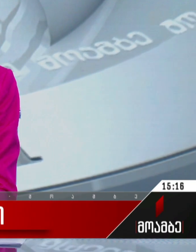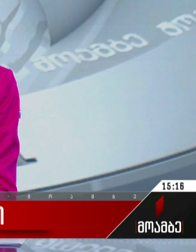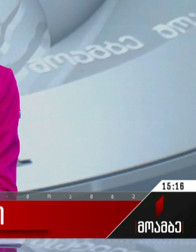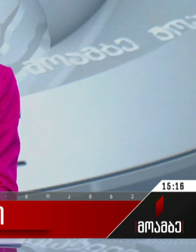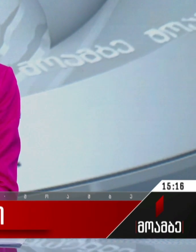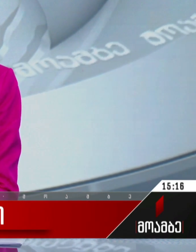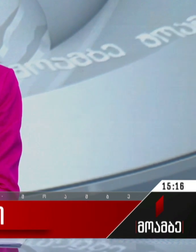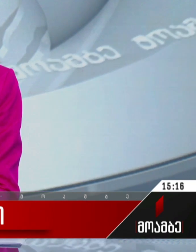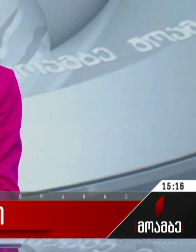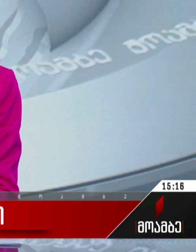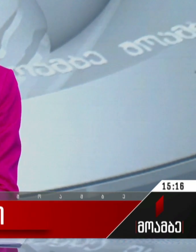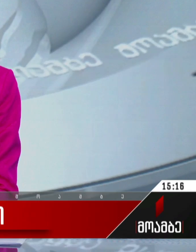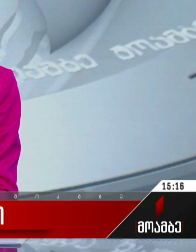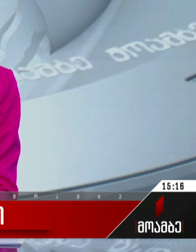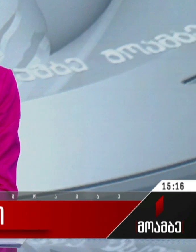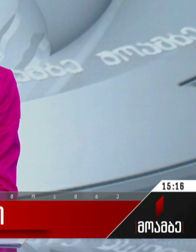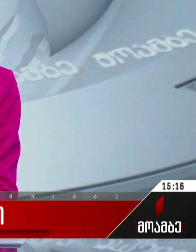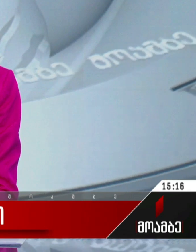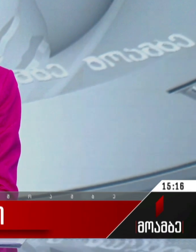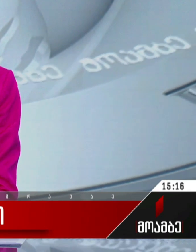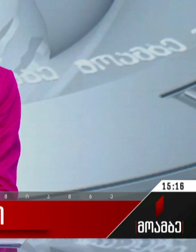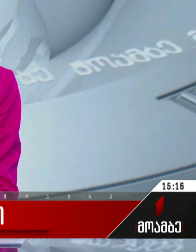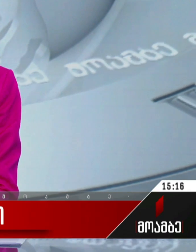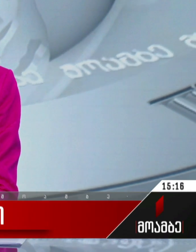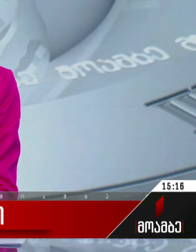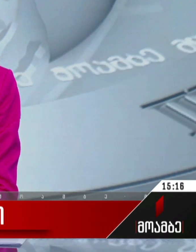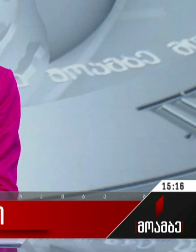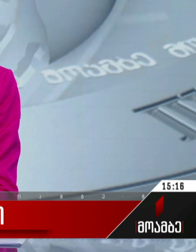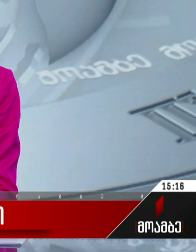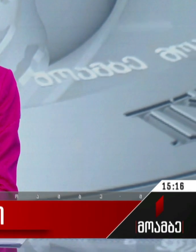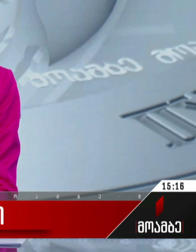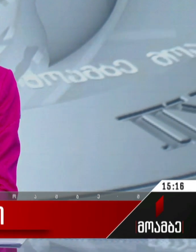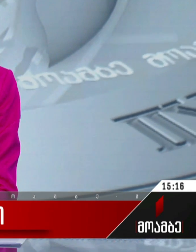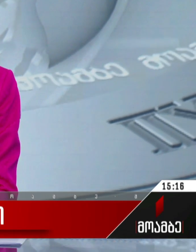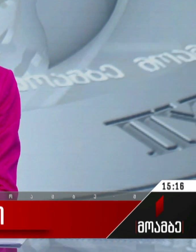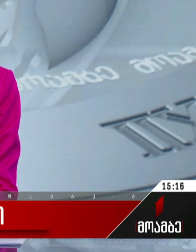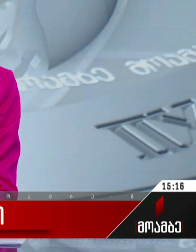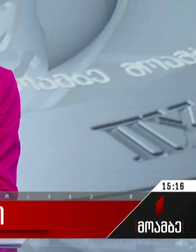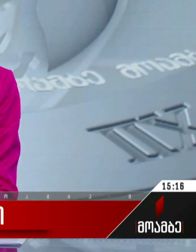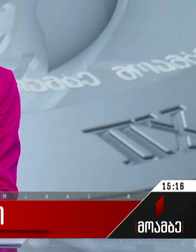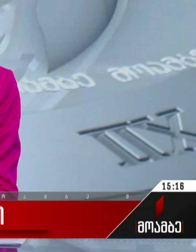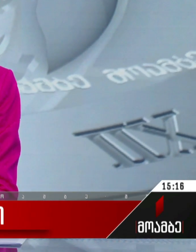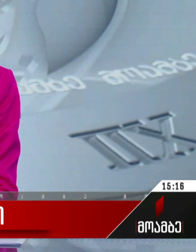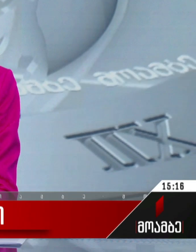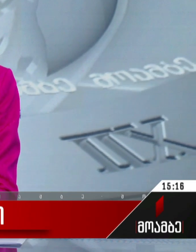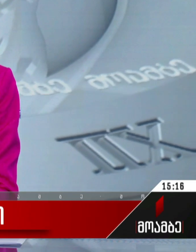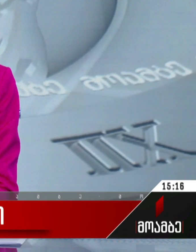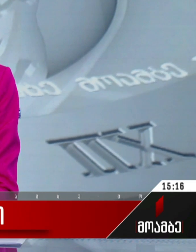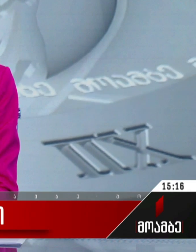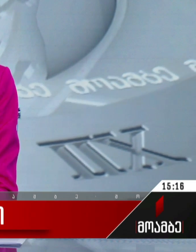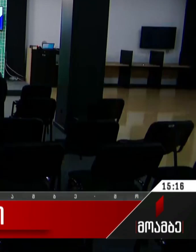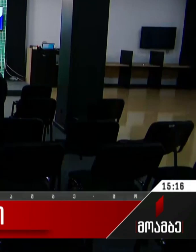CESCO-ში. აღნიშნა, რომ 9 სექტემბერს 15 თითქმის ერთი და იგივე შინაარსის საჩივარი შევიდა ცენტრალურ საარჩევნო კომისიაში, რომელიც ერთმანეთისგან